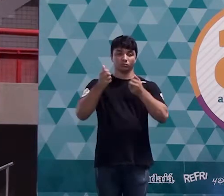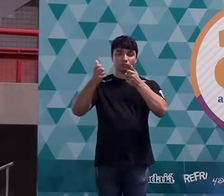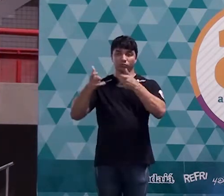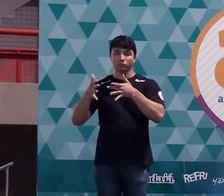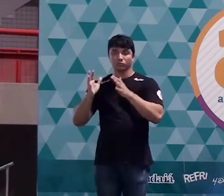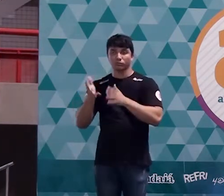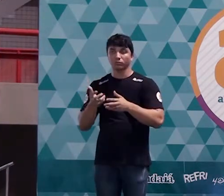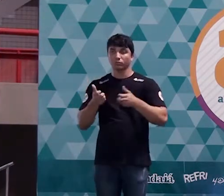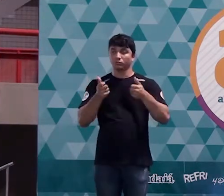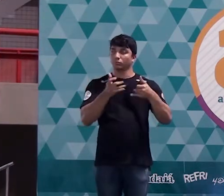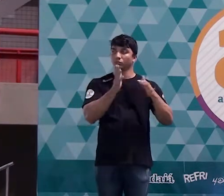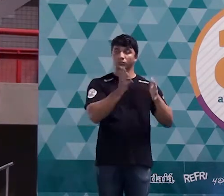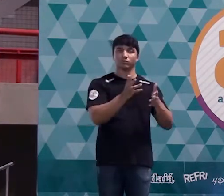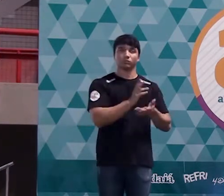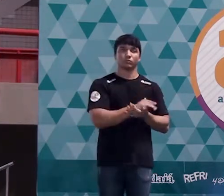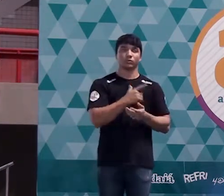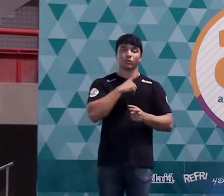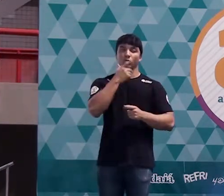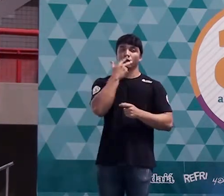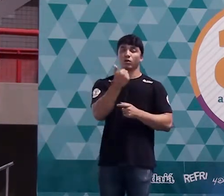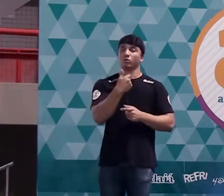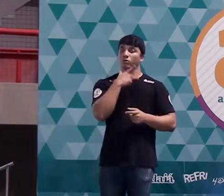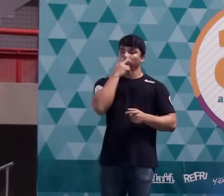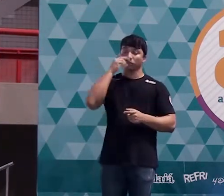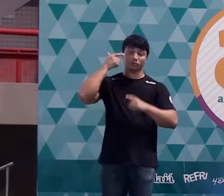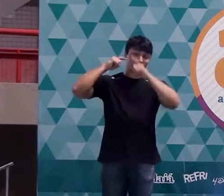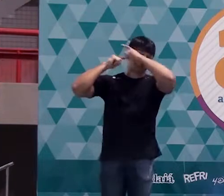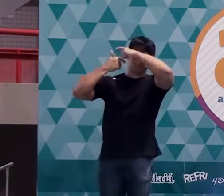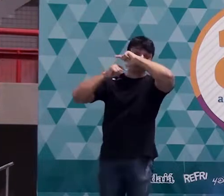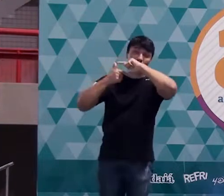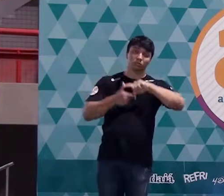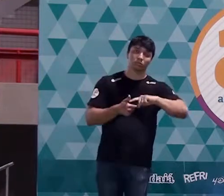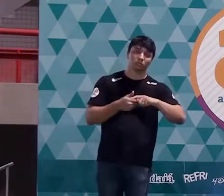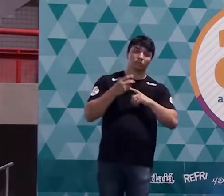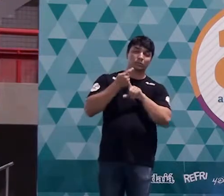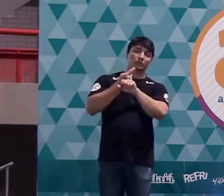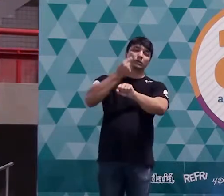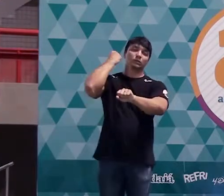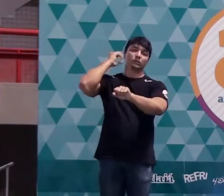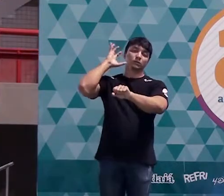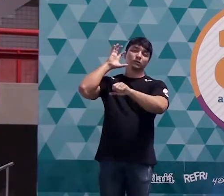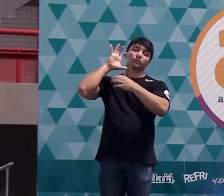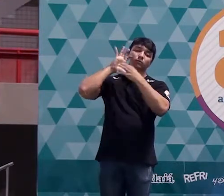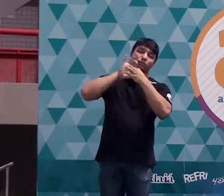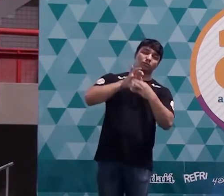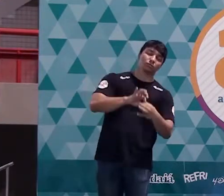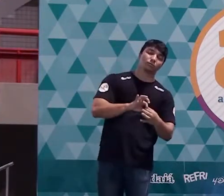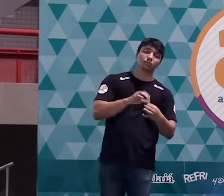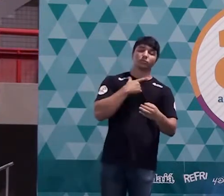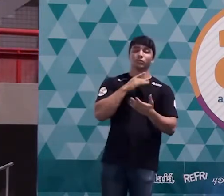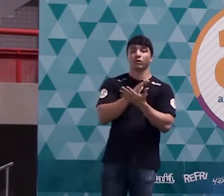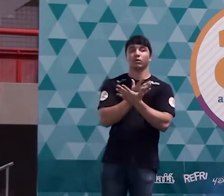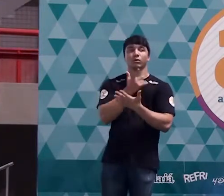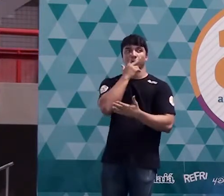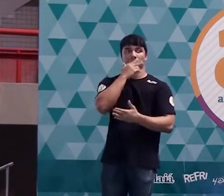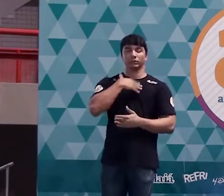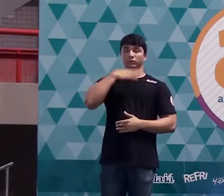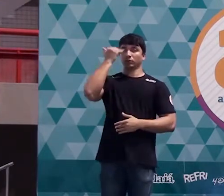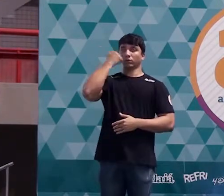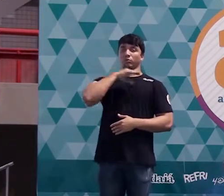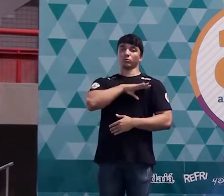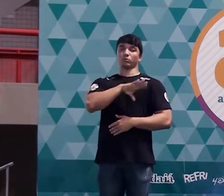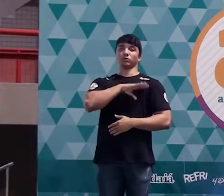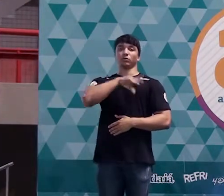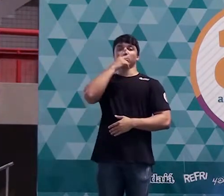o arcaísmo é você usar uma linguagem muito antiga, muito ultrapassada. Às vezes tem gente que quer dizer que sabe